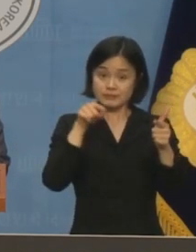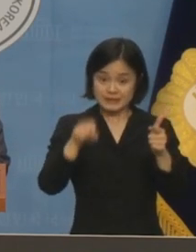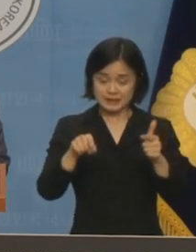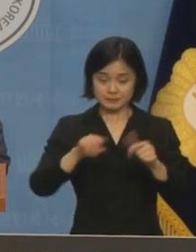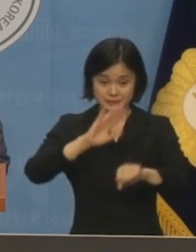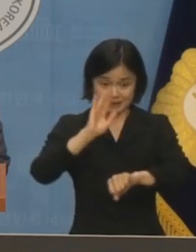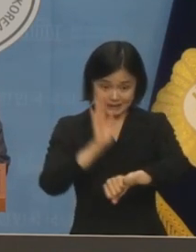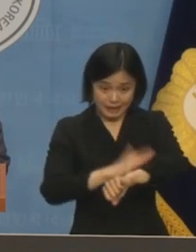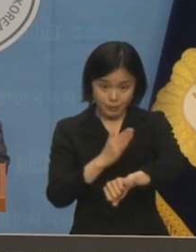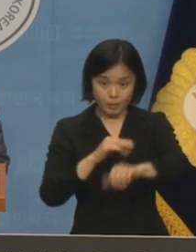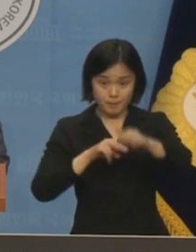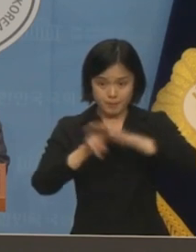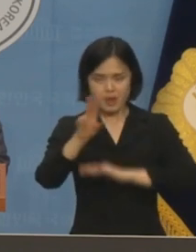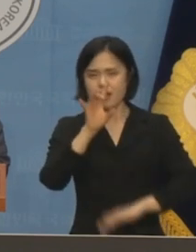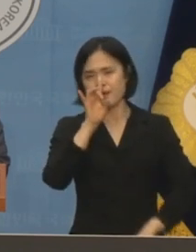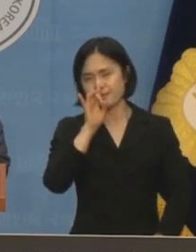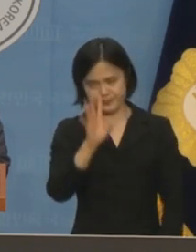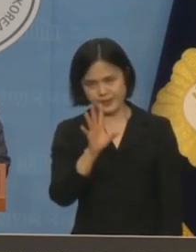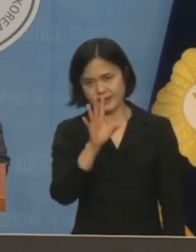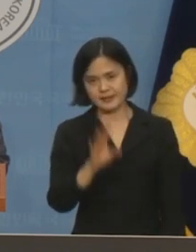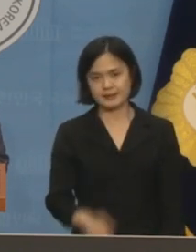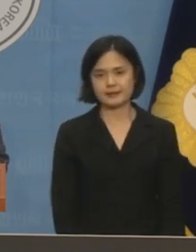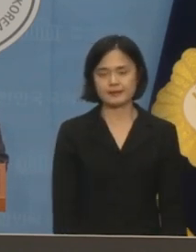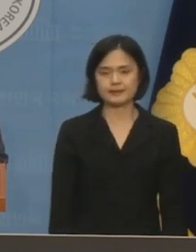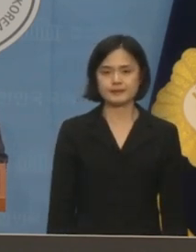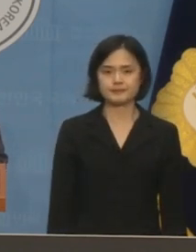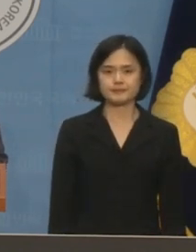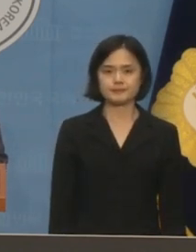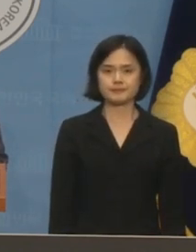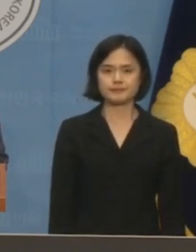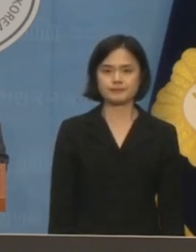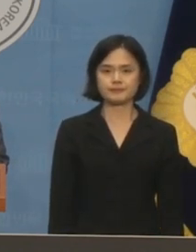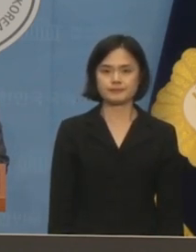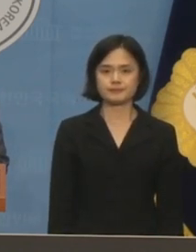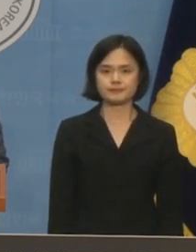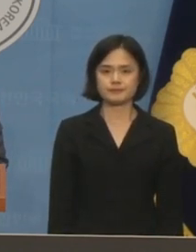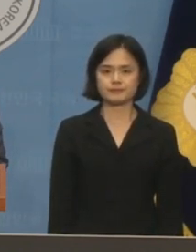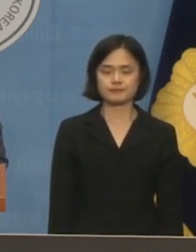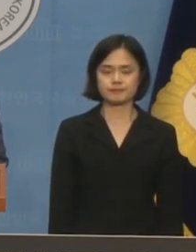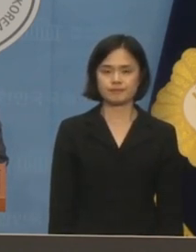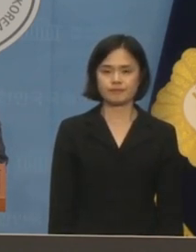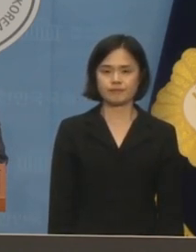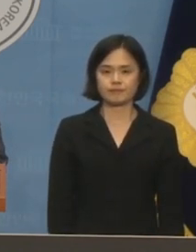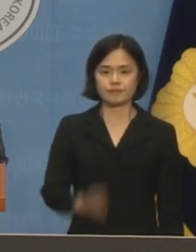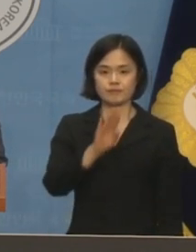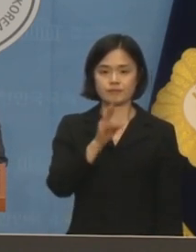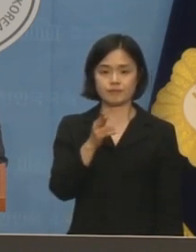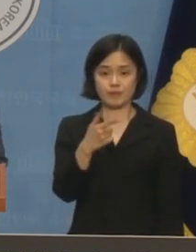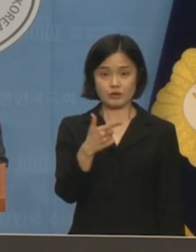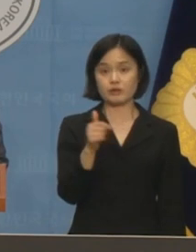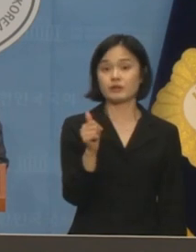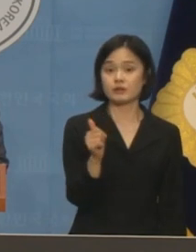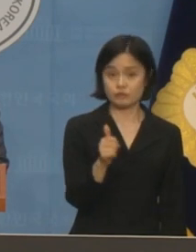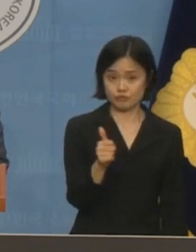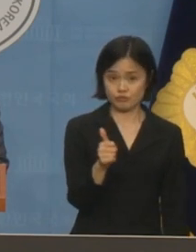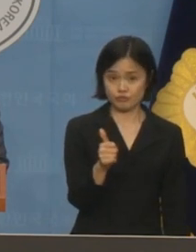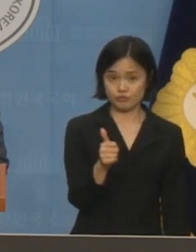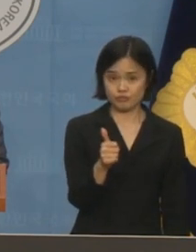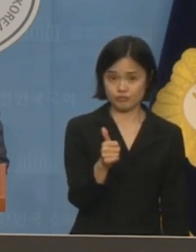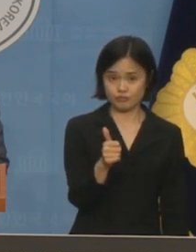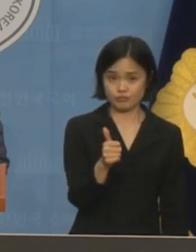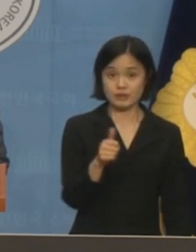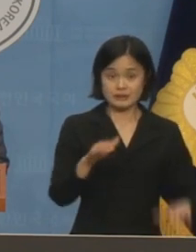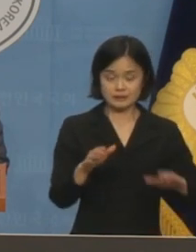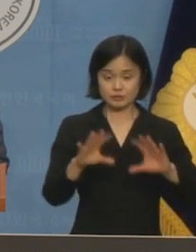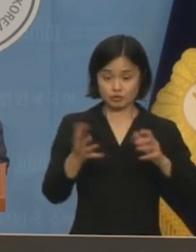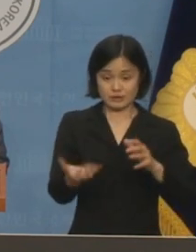없는 것을 더욱 강조할 수밖에 없다. 그로 인해 고 변희수 하사는 현충원